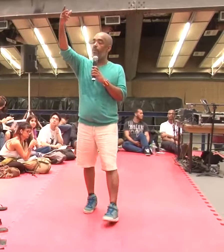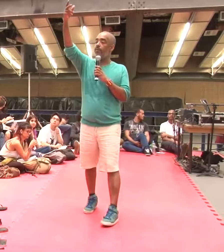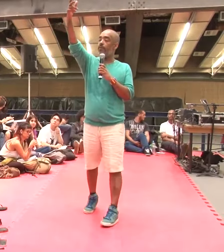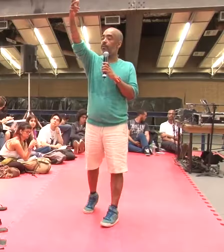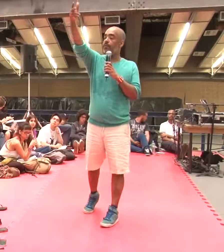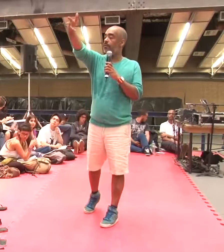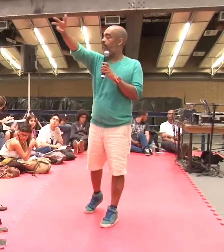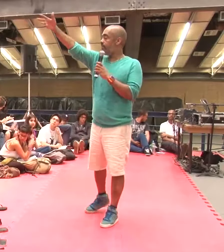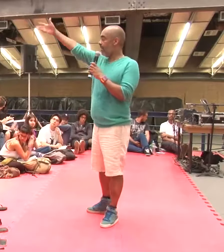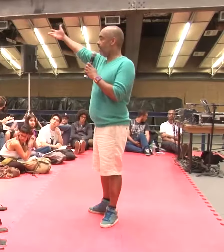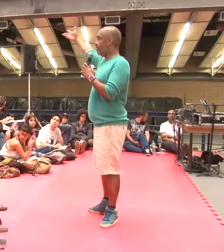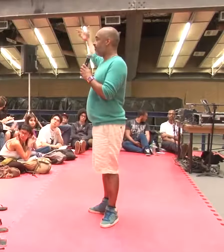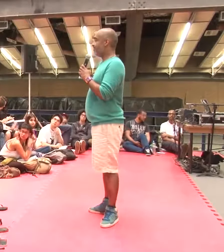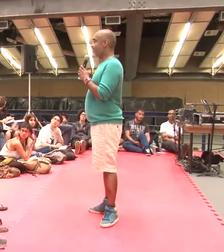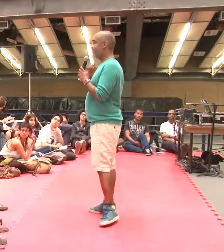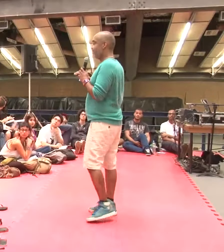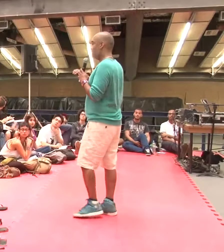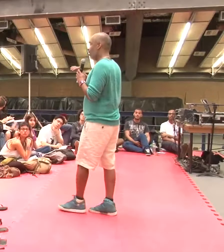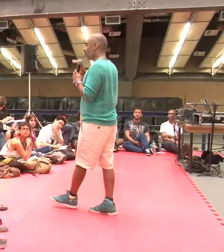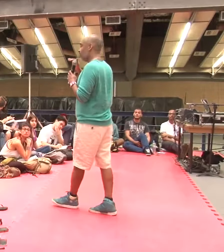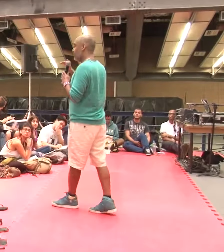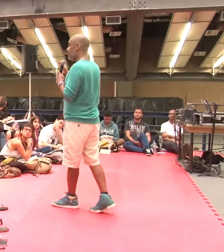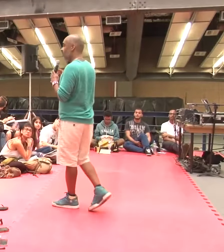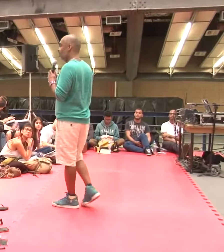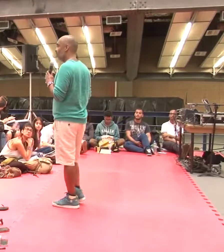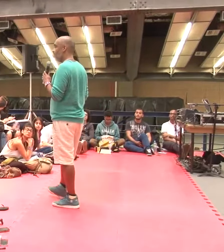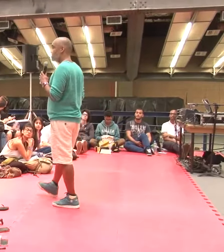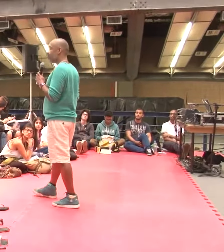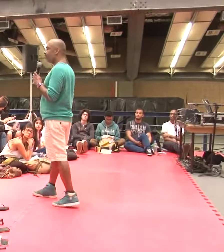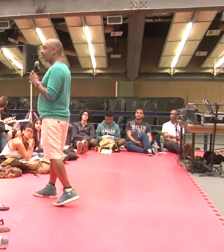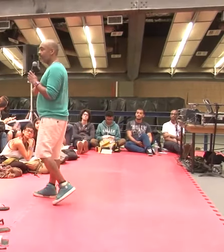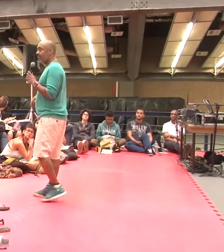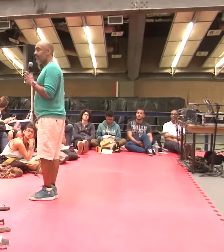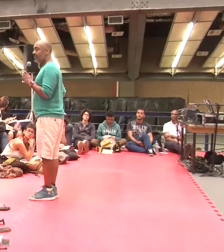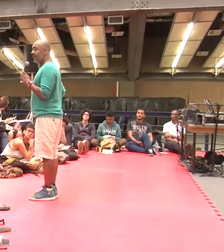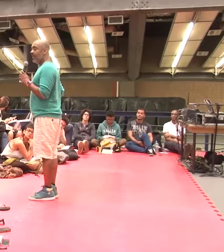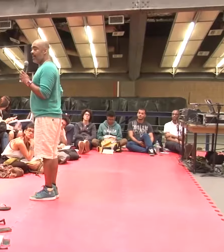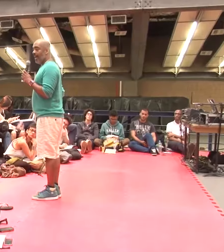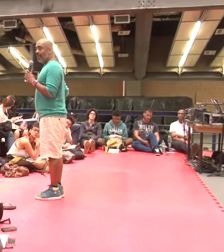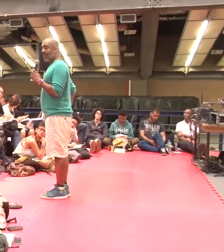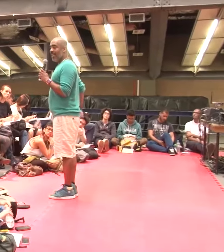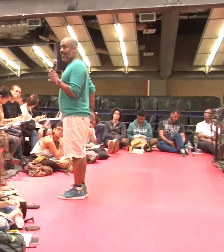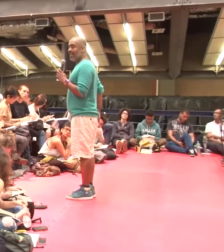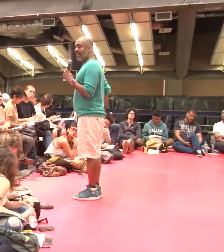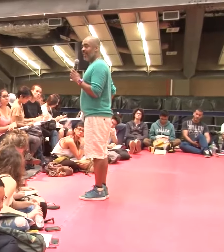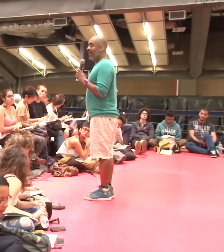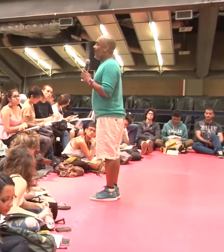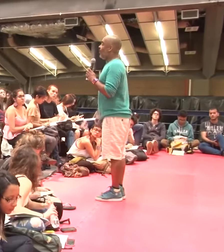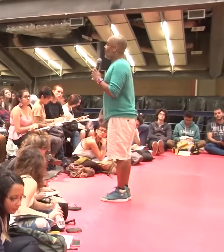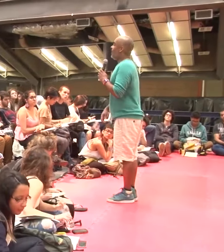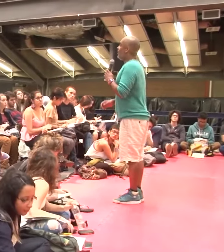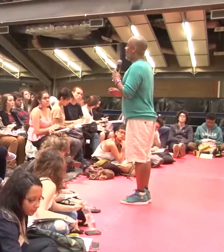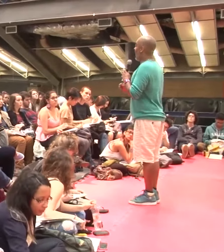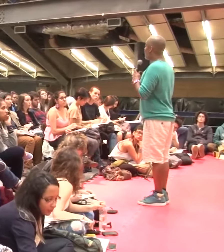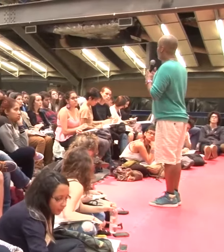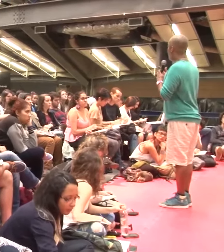por Miranda. Pronto. Perfeito. Claro, né? O